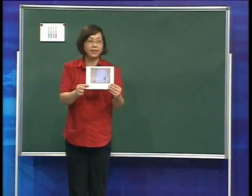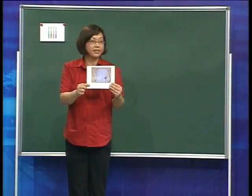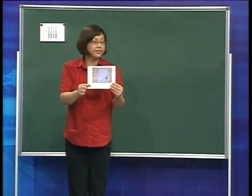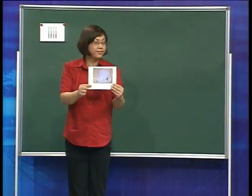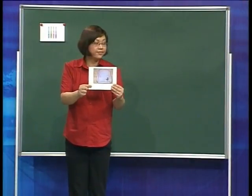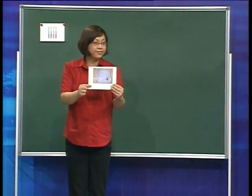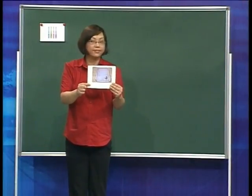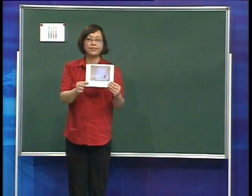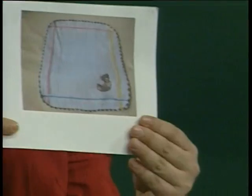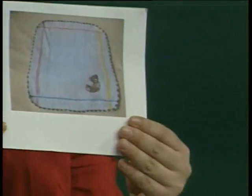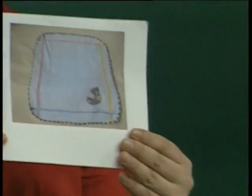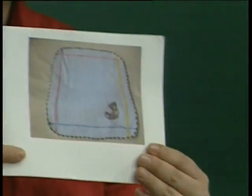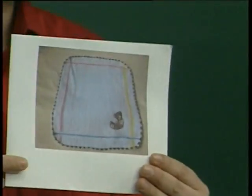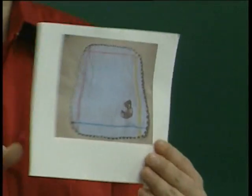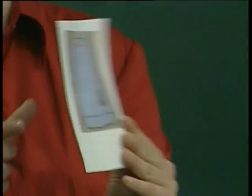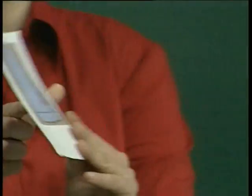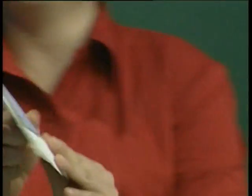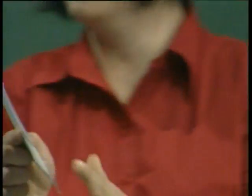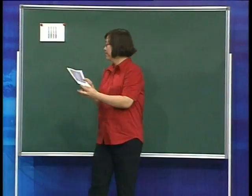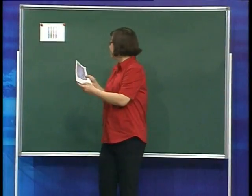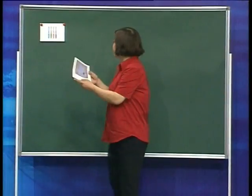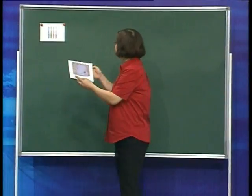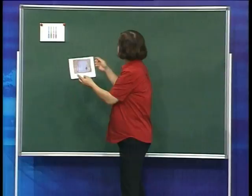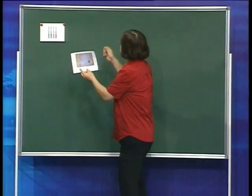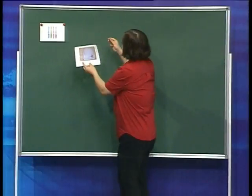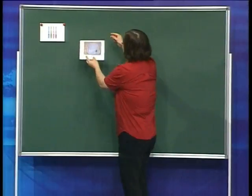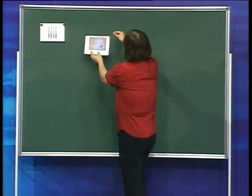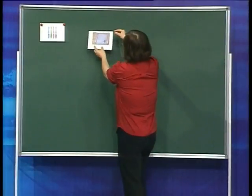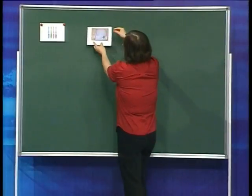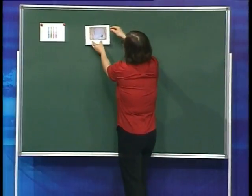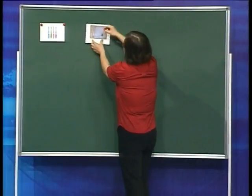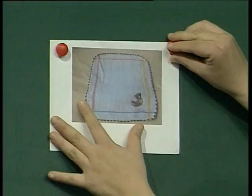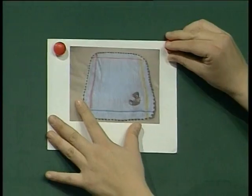Hình minh họa tiếp theo của chúng ta là cái gì nhỉ Hãy subscribe cho kênh Gõ Để bỏ lỡ video hấp dẫn Hãy subscribe Ghiền Để lỡ dẫn